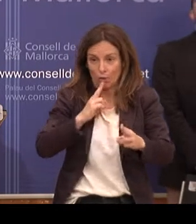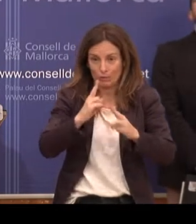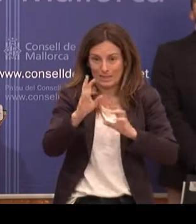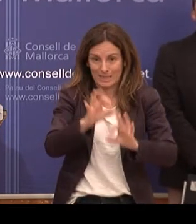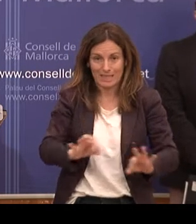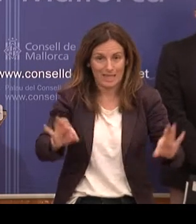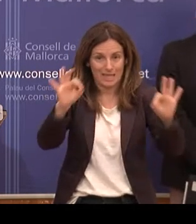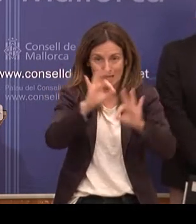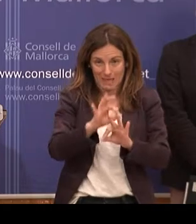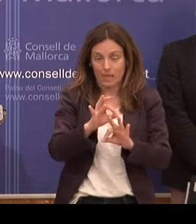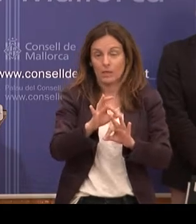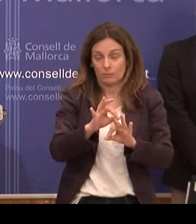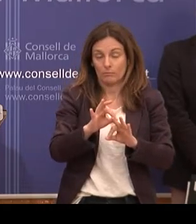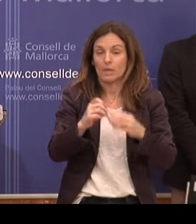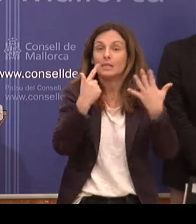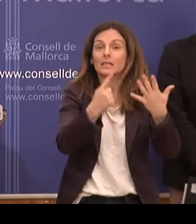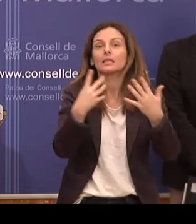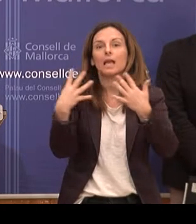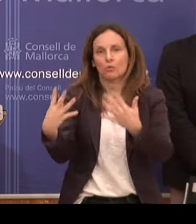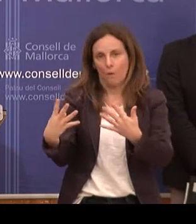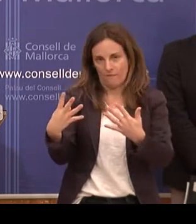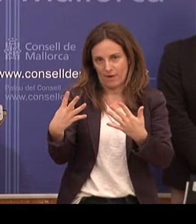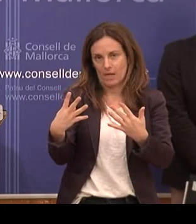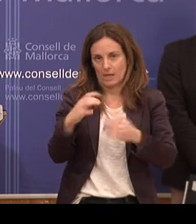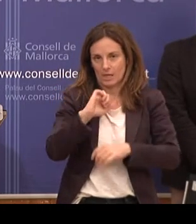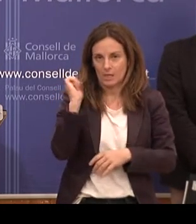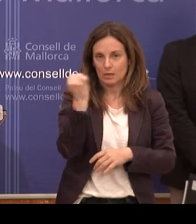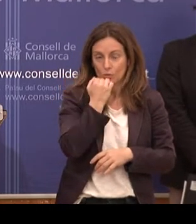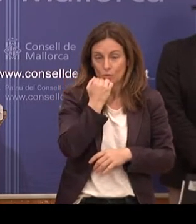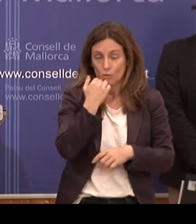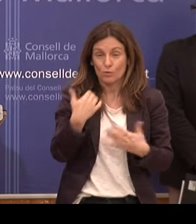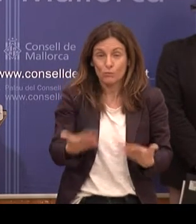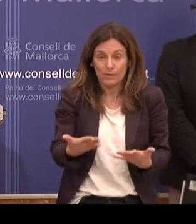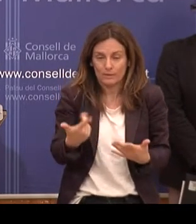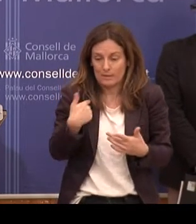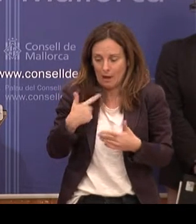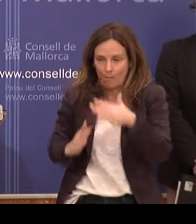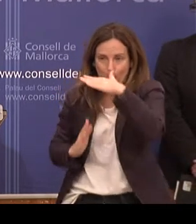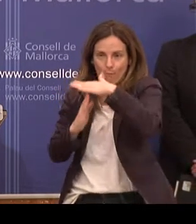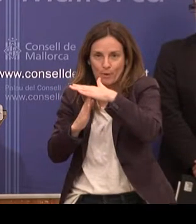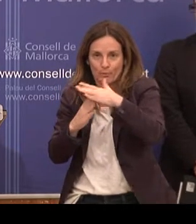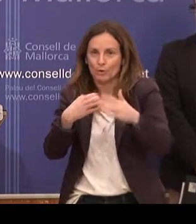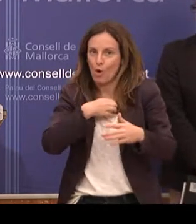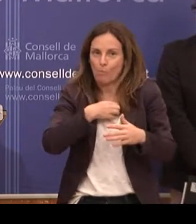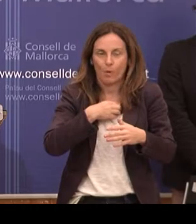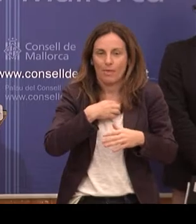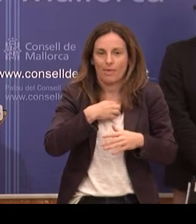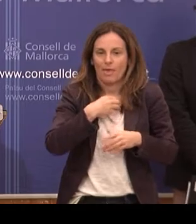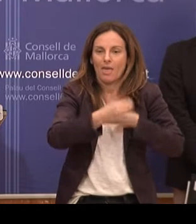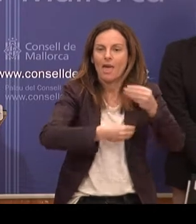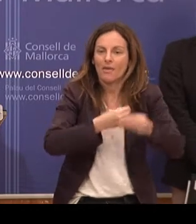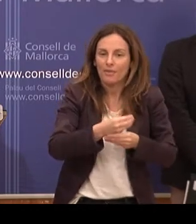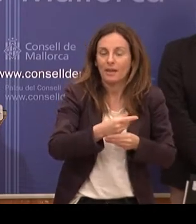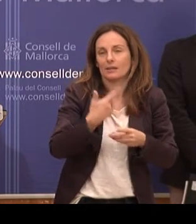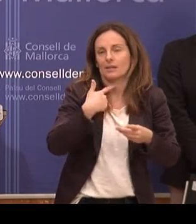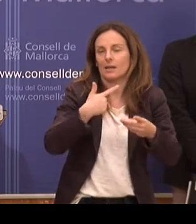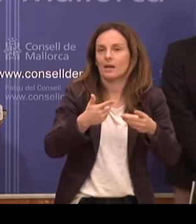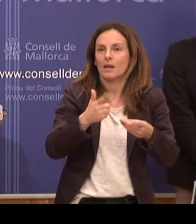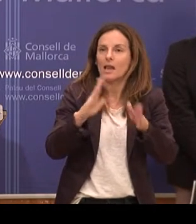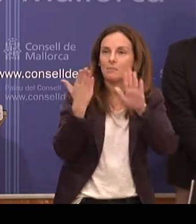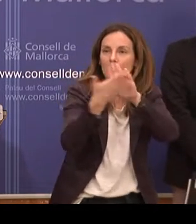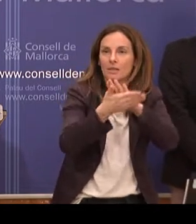voluntària i en el soplàs que vas tenir en el seu moment, dos mesos, normalment, però amb altres ocasions un poc més de